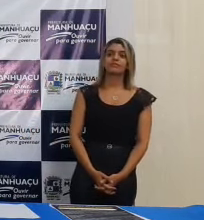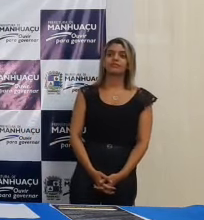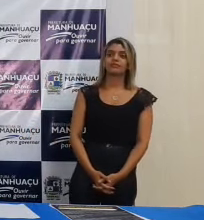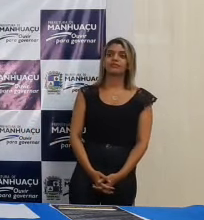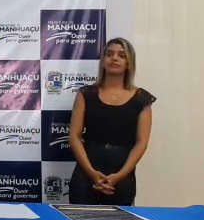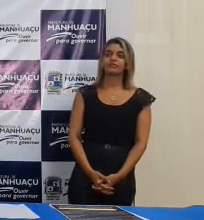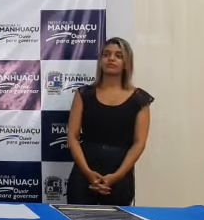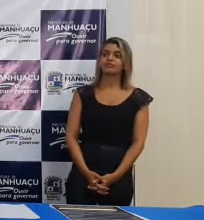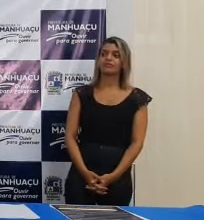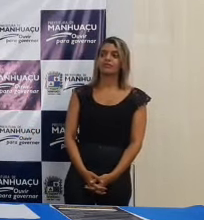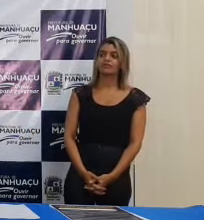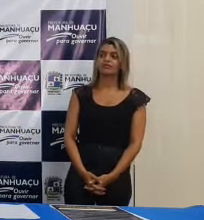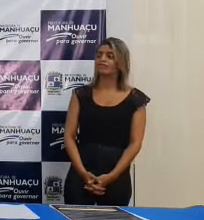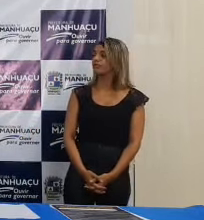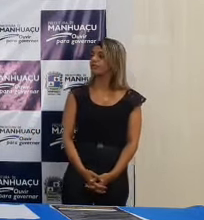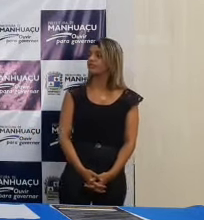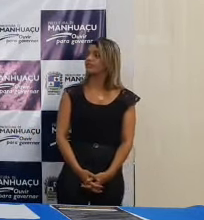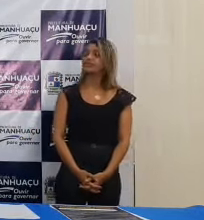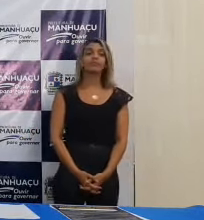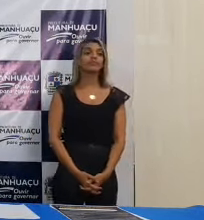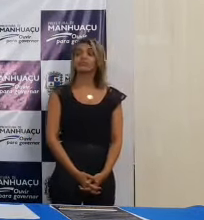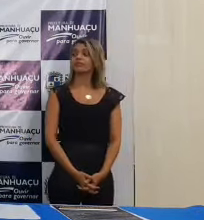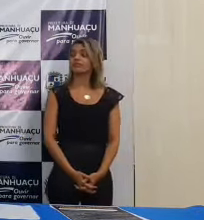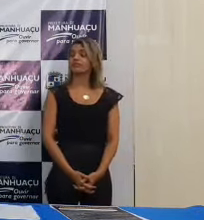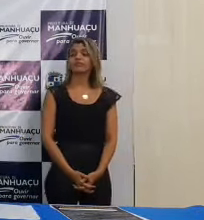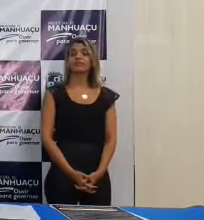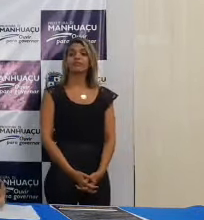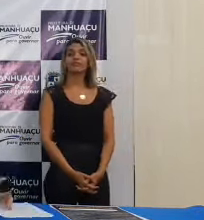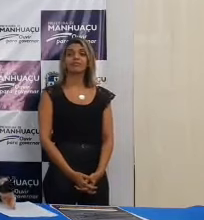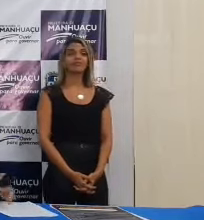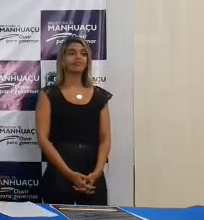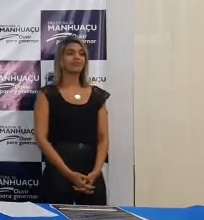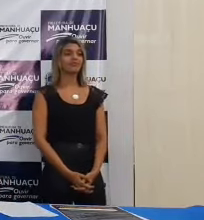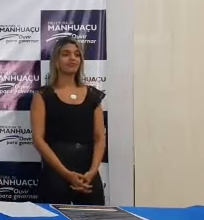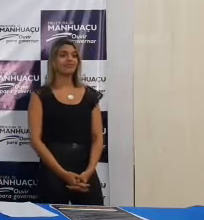perguntar, alguém mais da imprensa deseja fazer alguma pergunta?